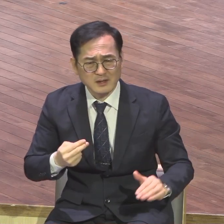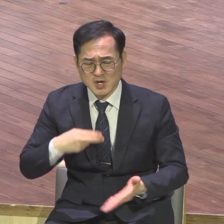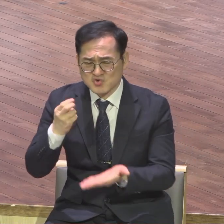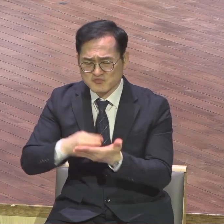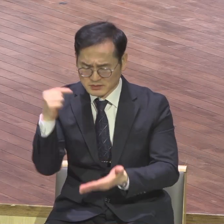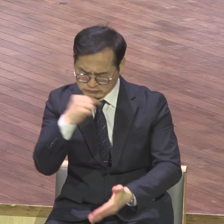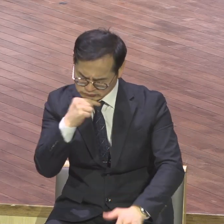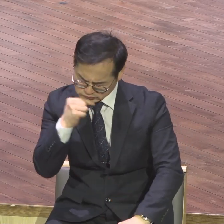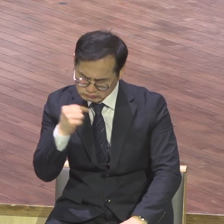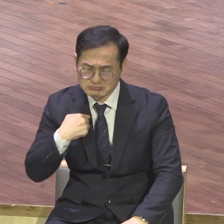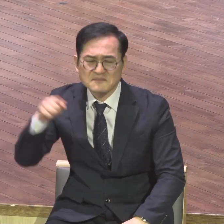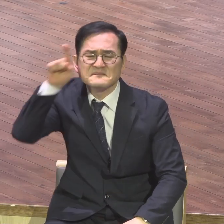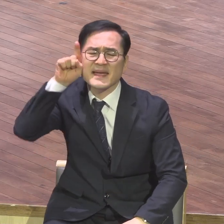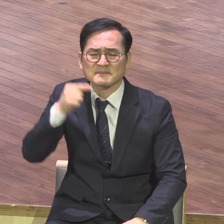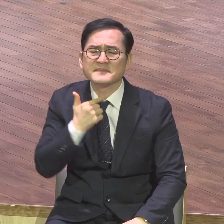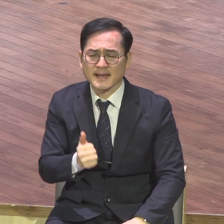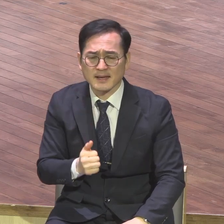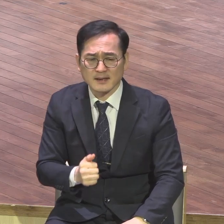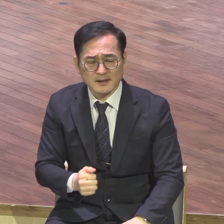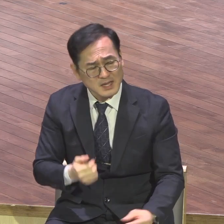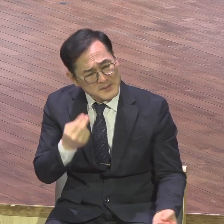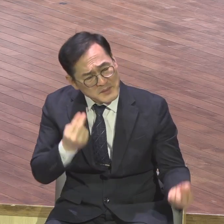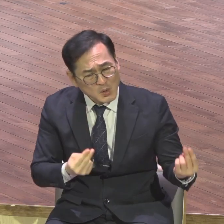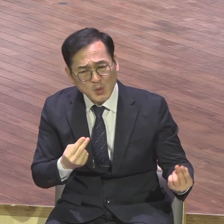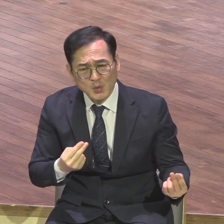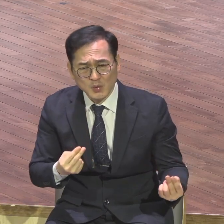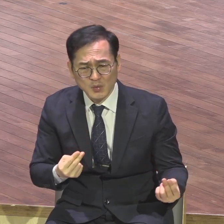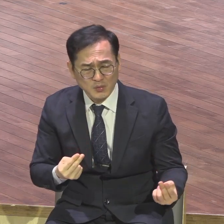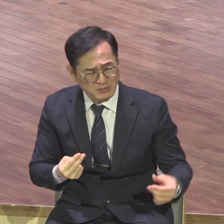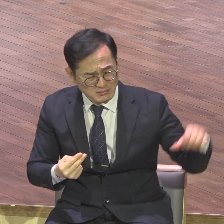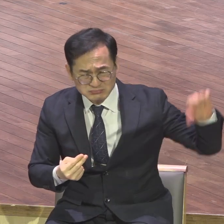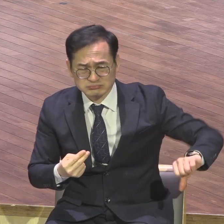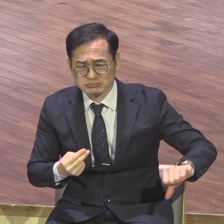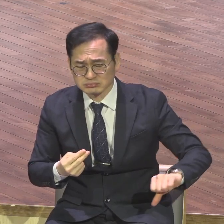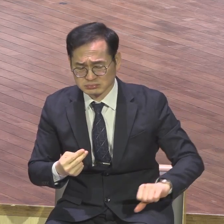율법주의자였다. 저들보다 훨씬 더 율법을 살았다.